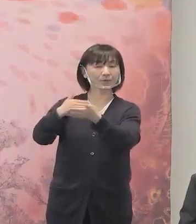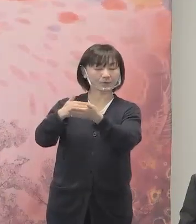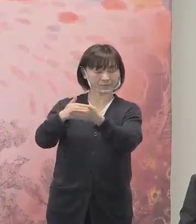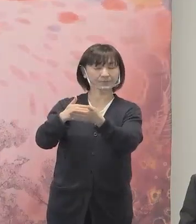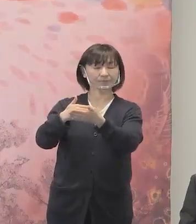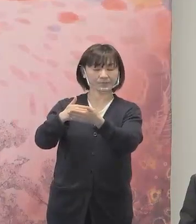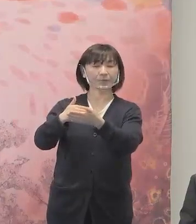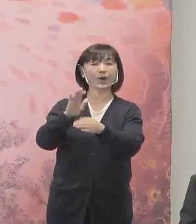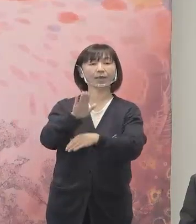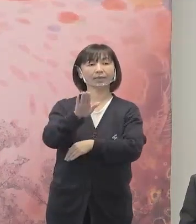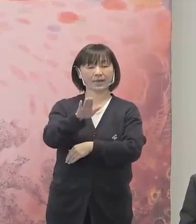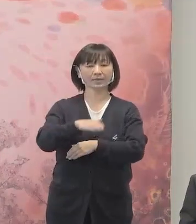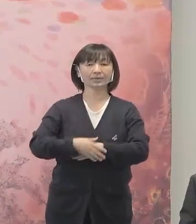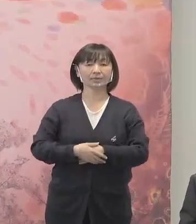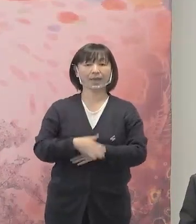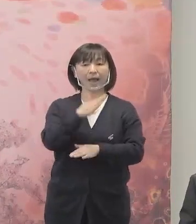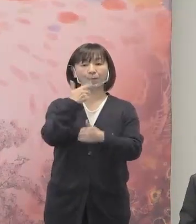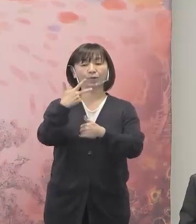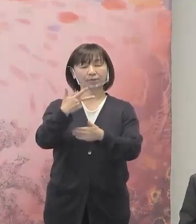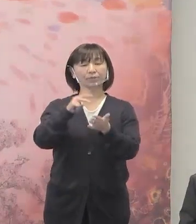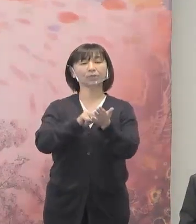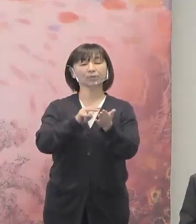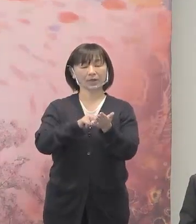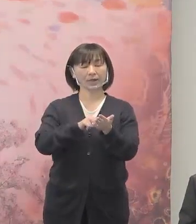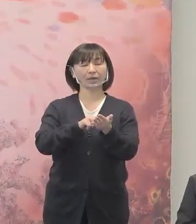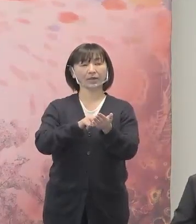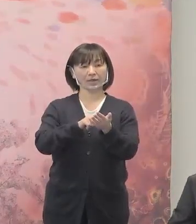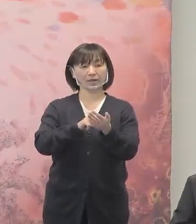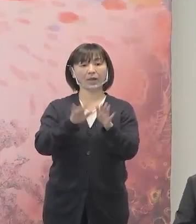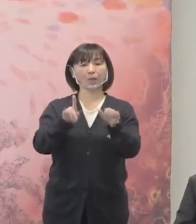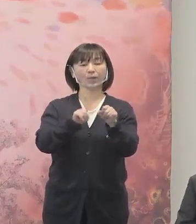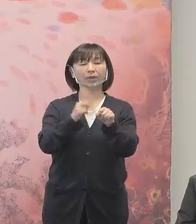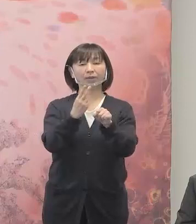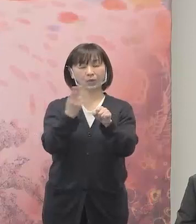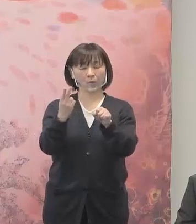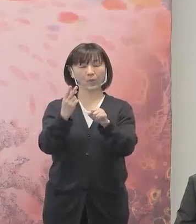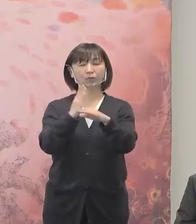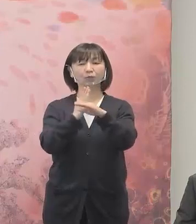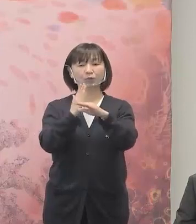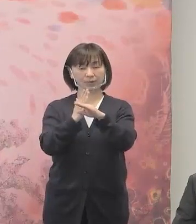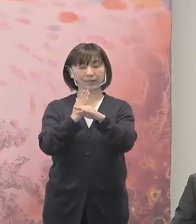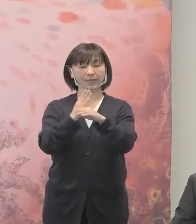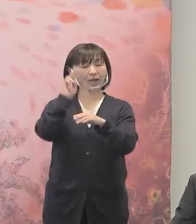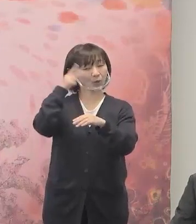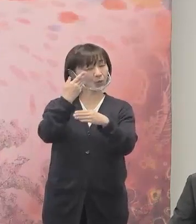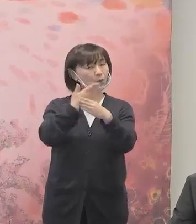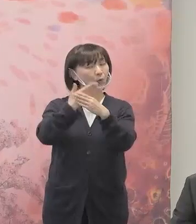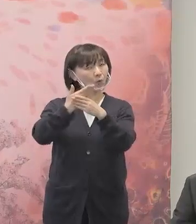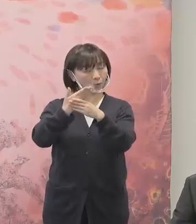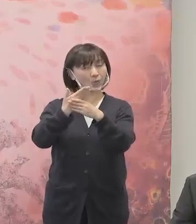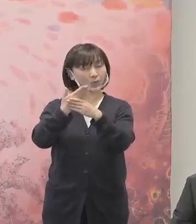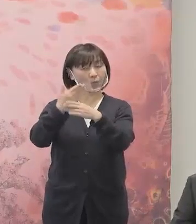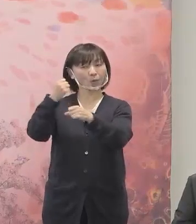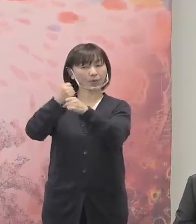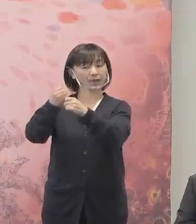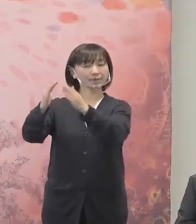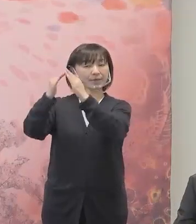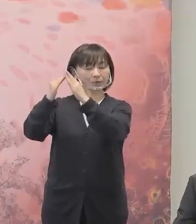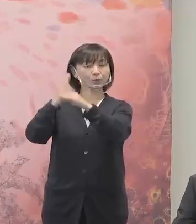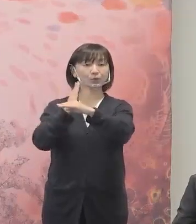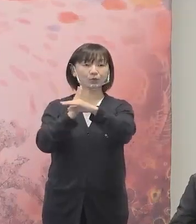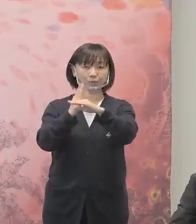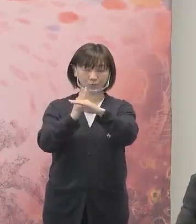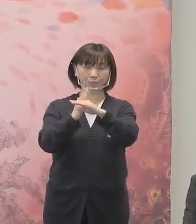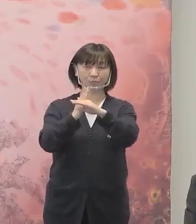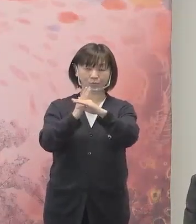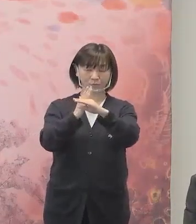ておりました。 そうですね。 市としても今年の12秒の建設で、 はい、 来年度からのという開始を